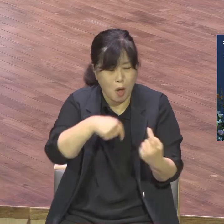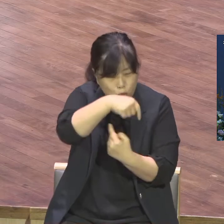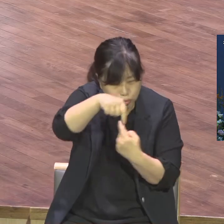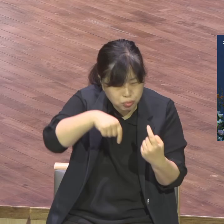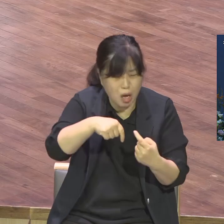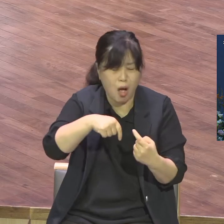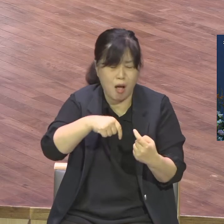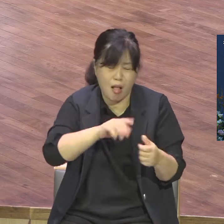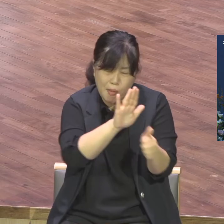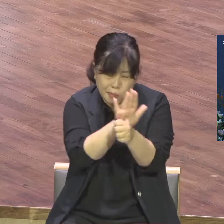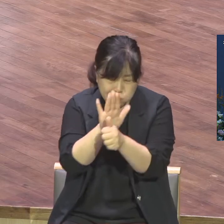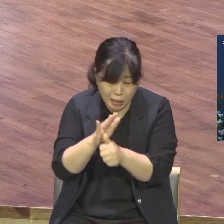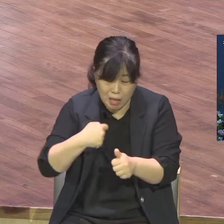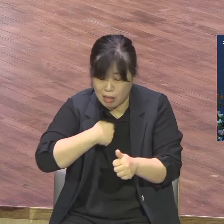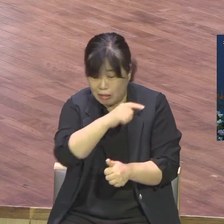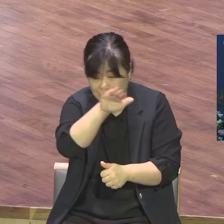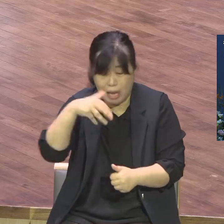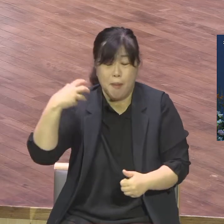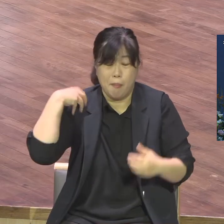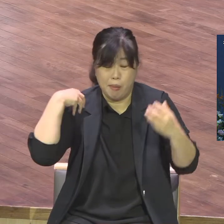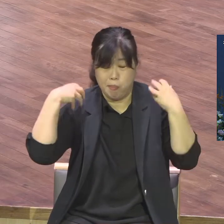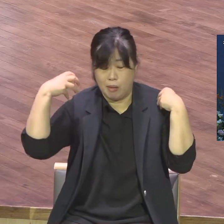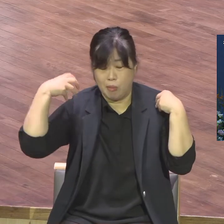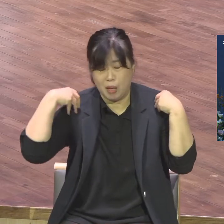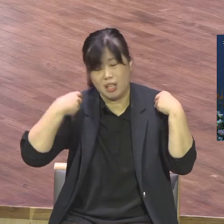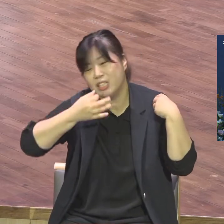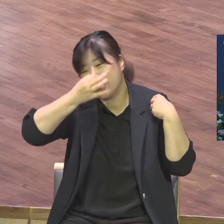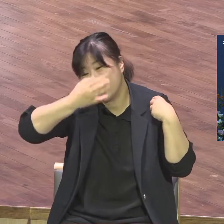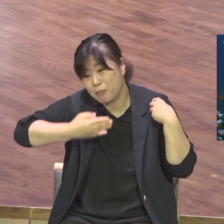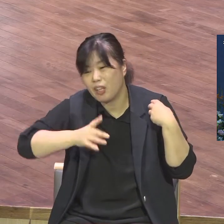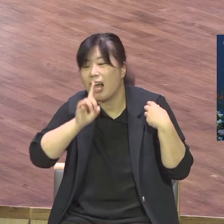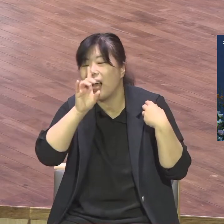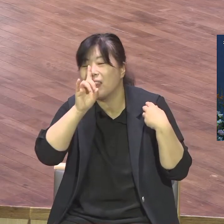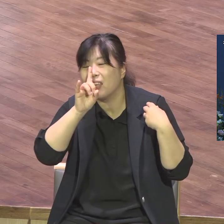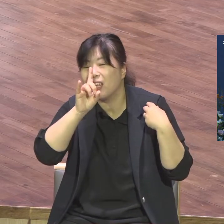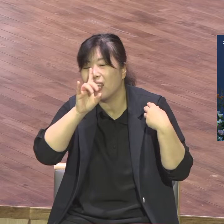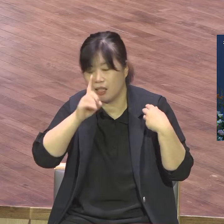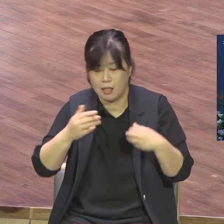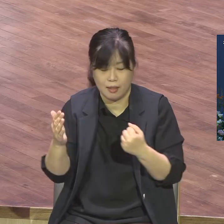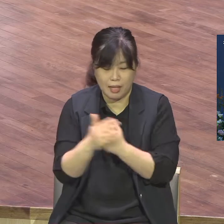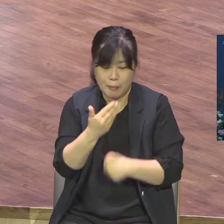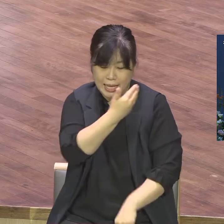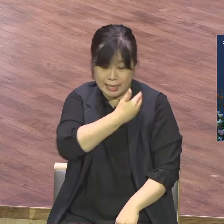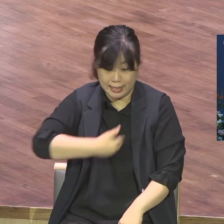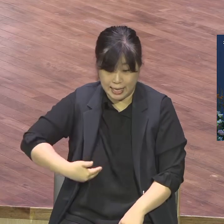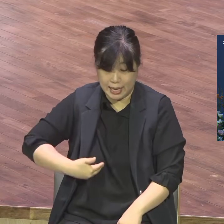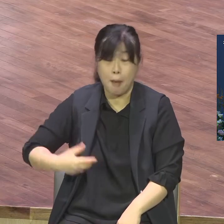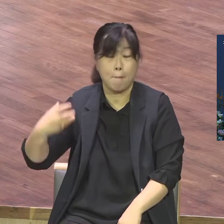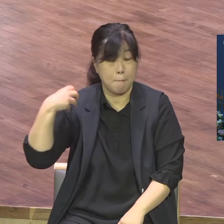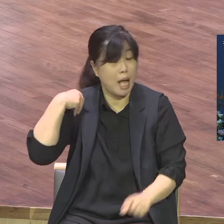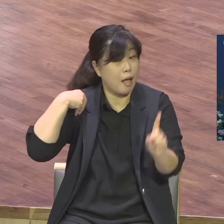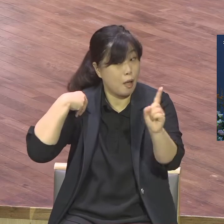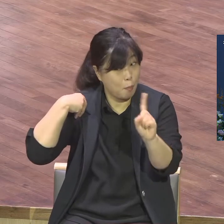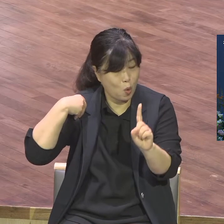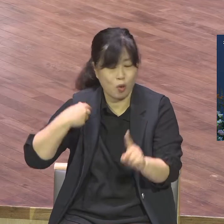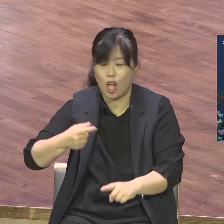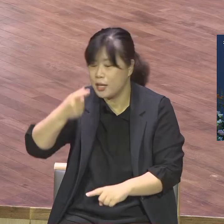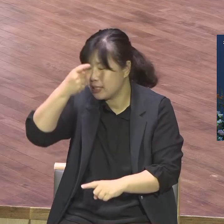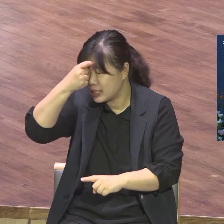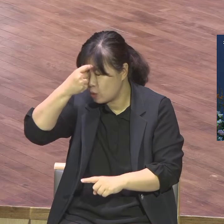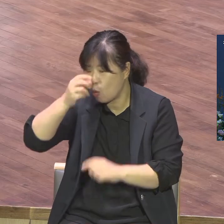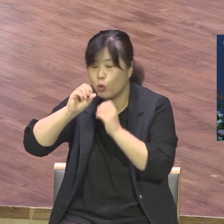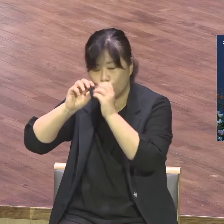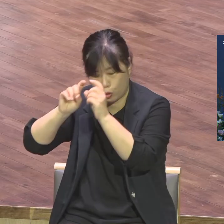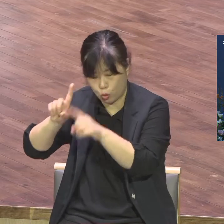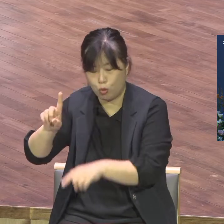전무하겠다. 그래서 나누어서 하자. 나누어서. 교회는요 다 나누어서 해야 됩니다.